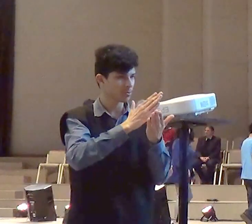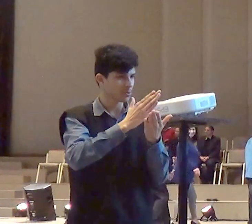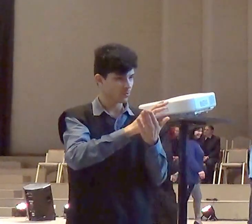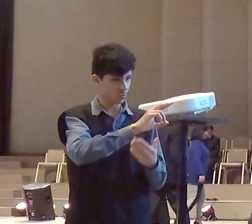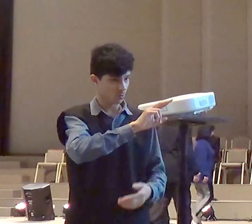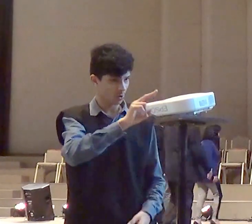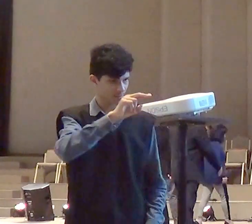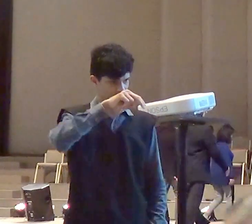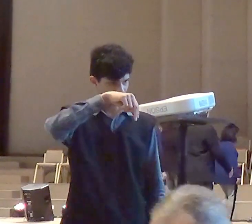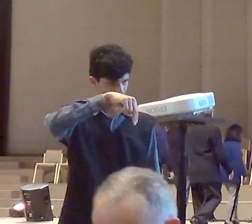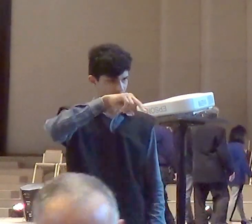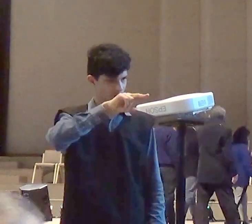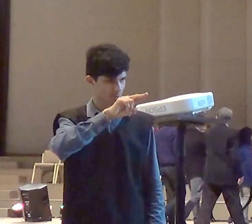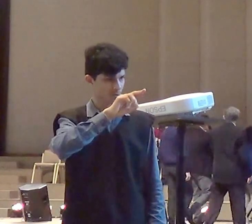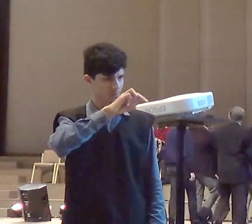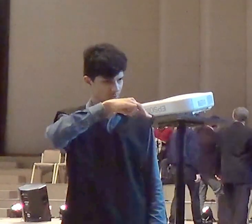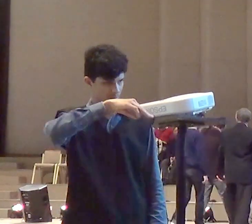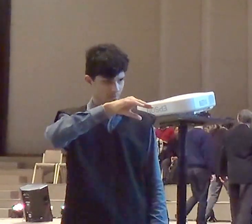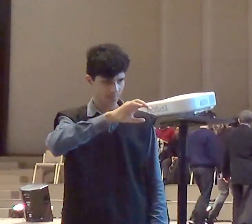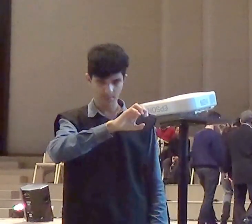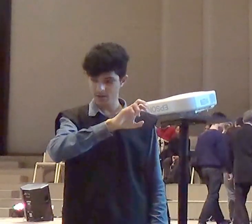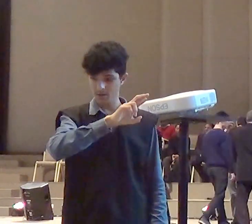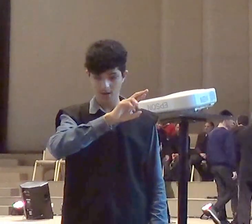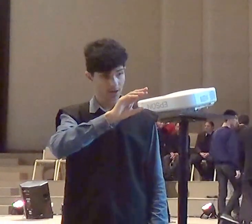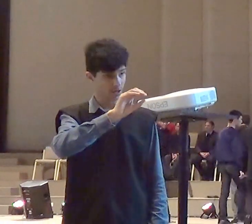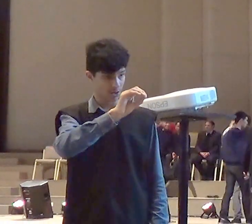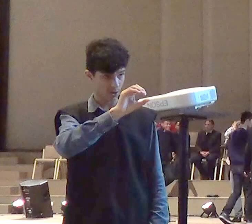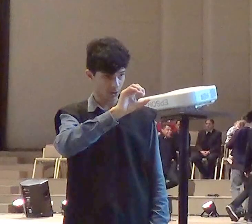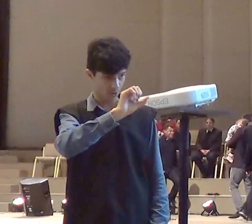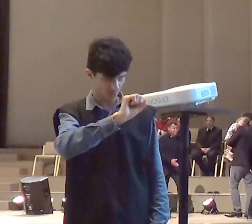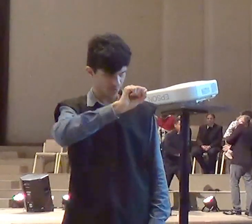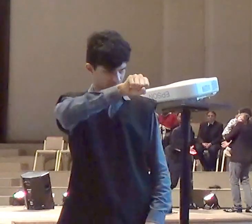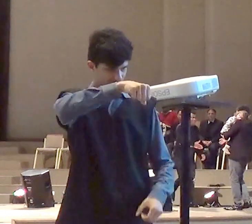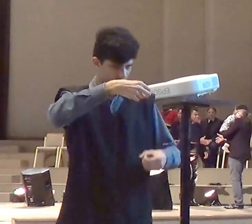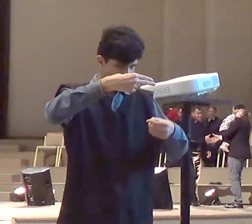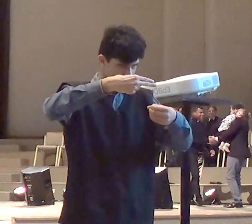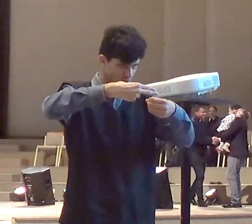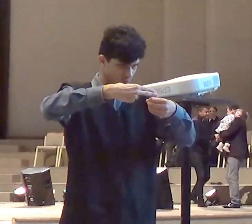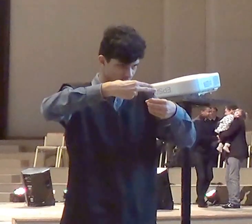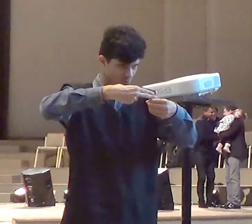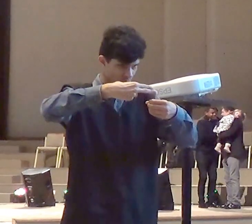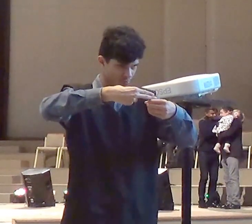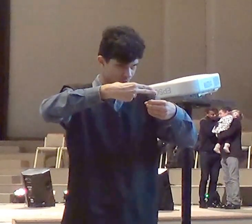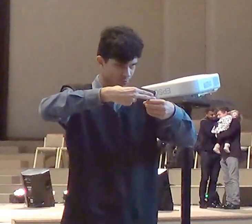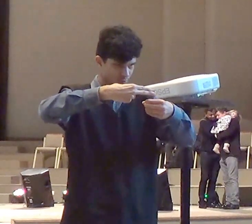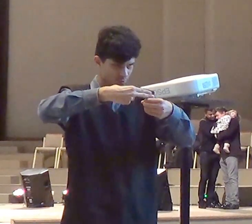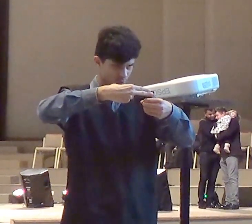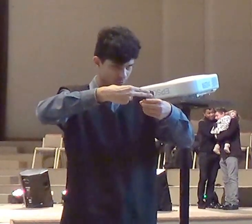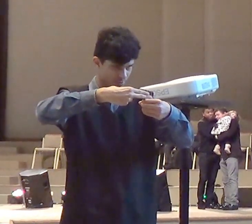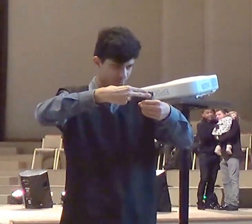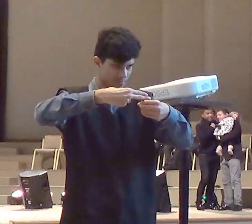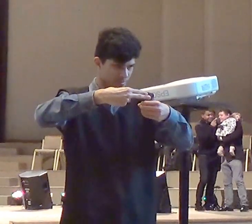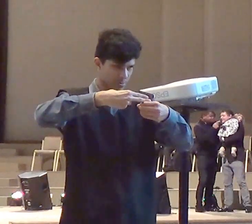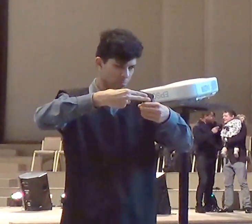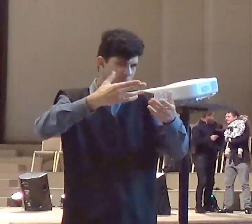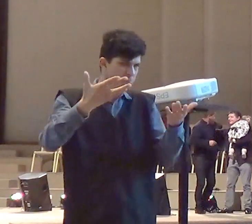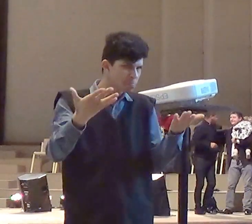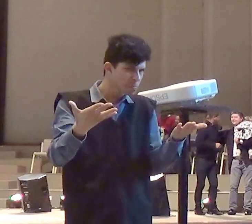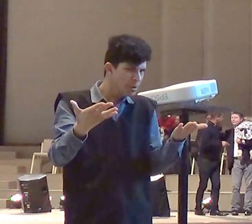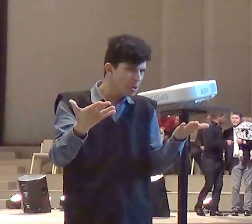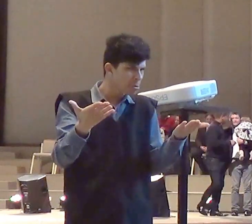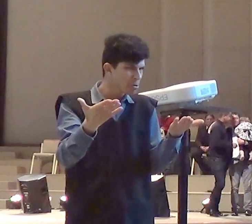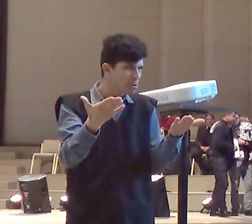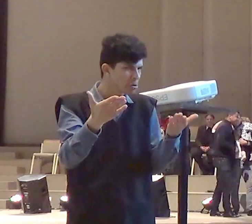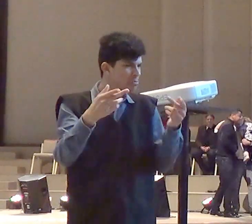eu queria falar sobre é um tema né que tem a ver com a natureza